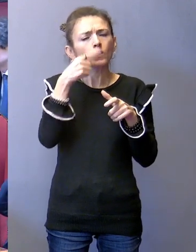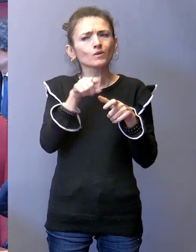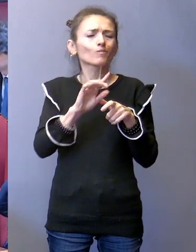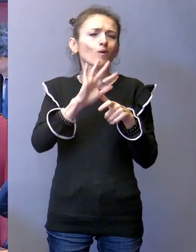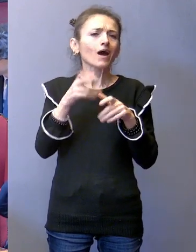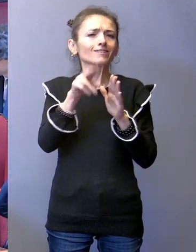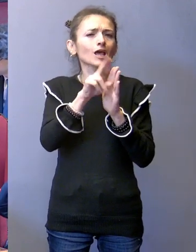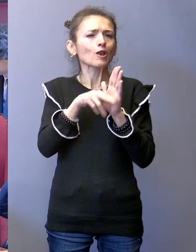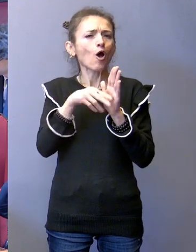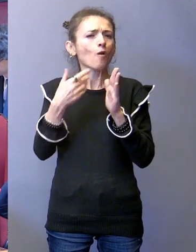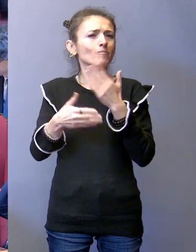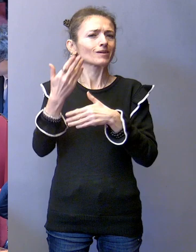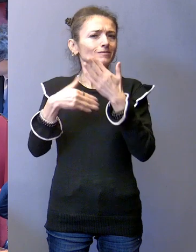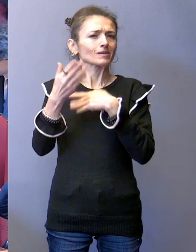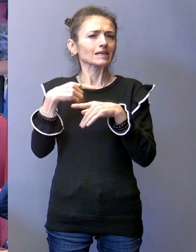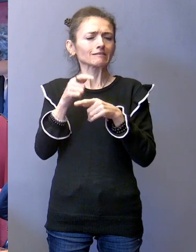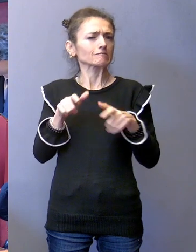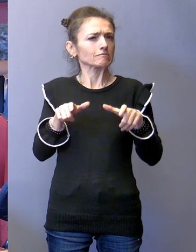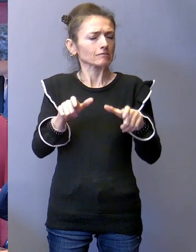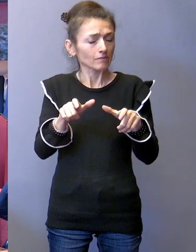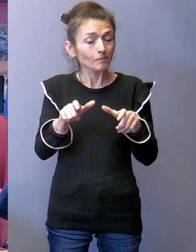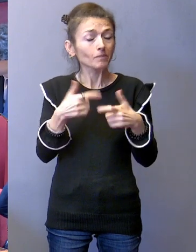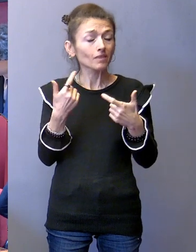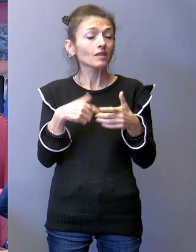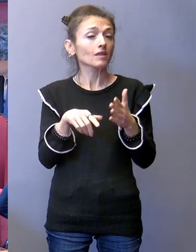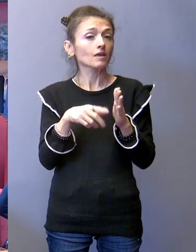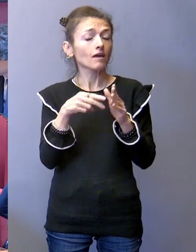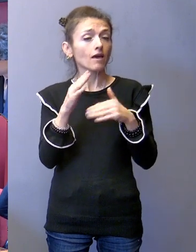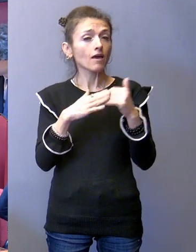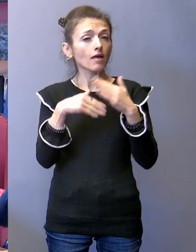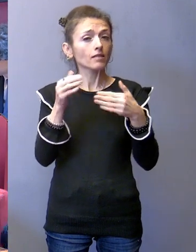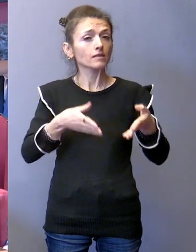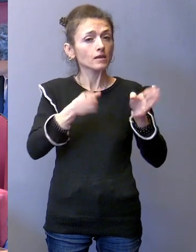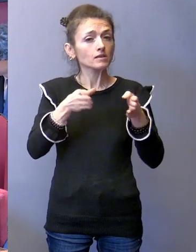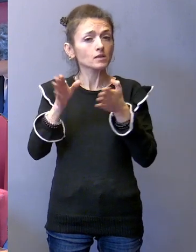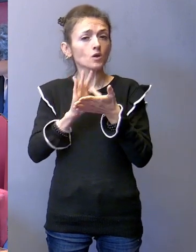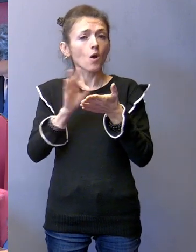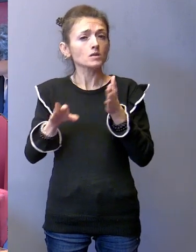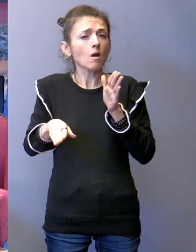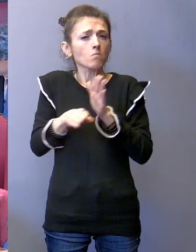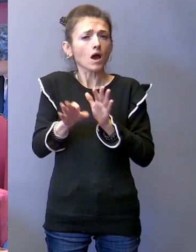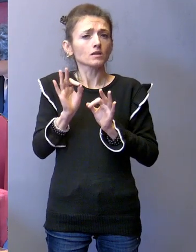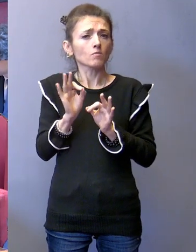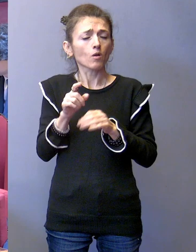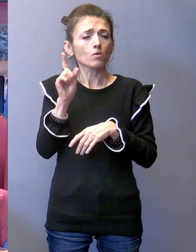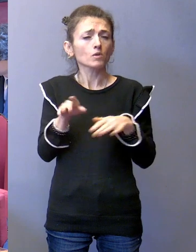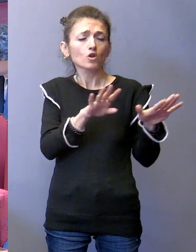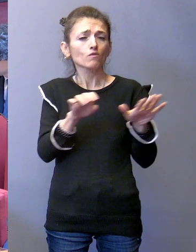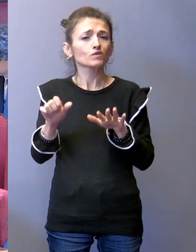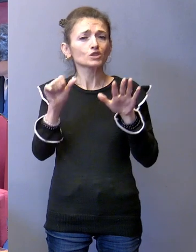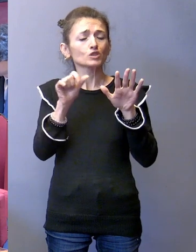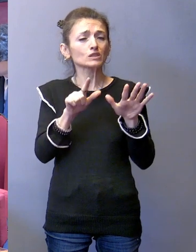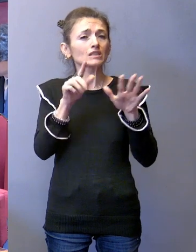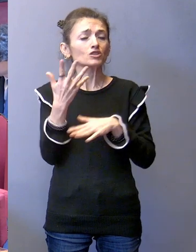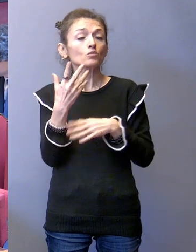altre norme in vigore cioè tutte e maledizione scolastica molto alla legislazione partiamo dal 1975 tenendo conto che molti degli